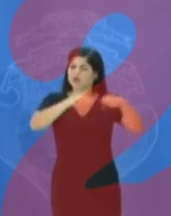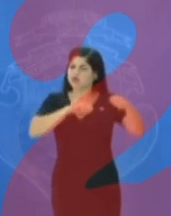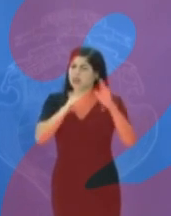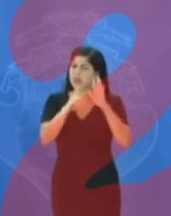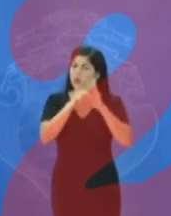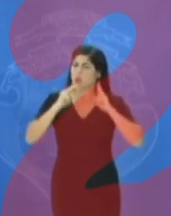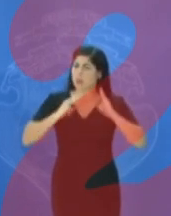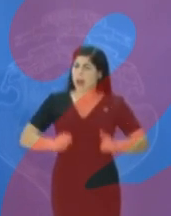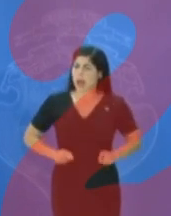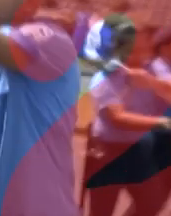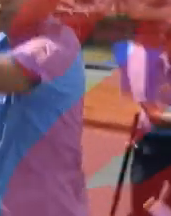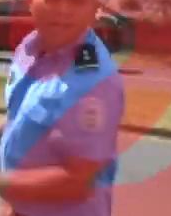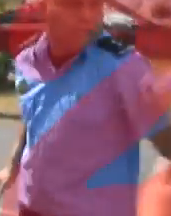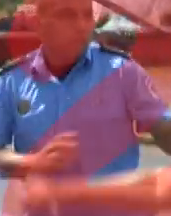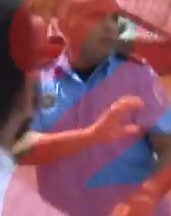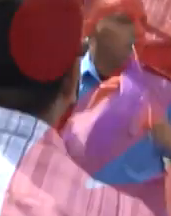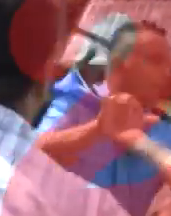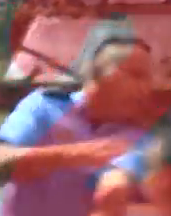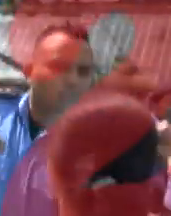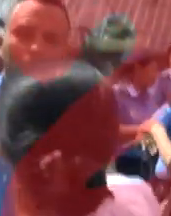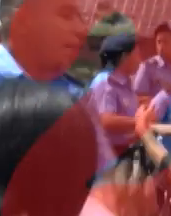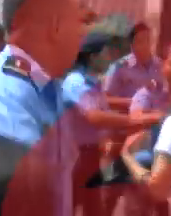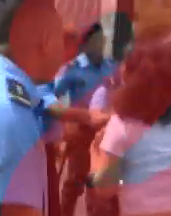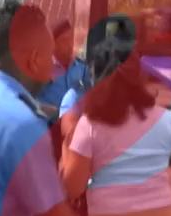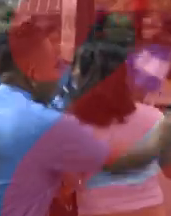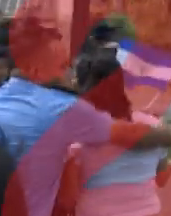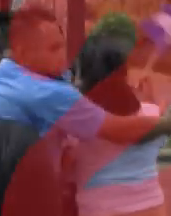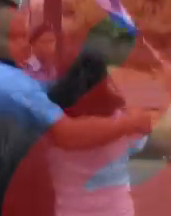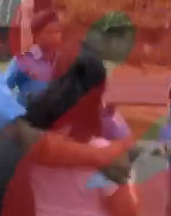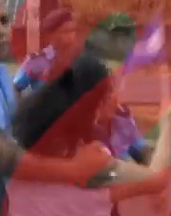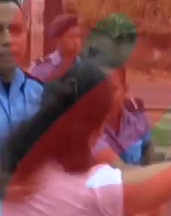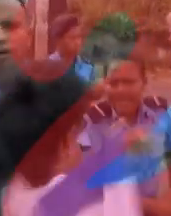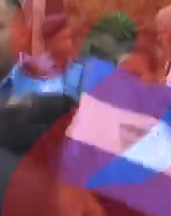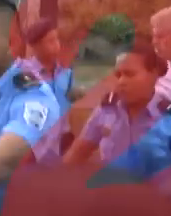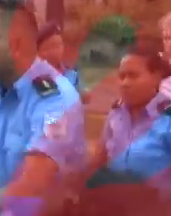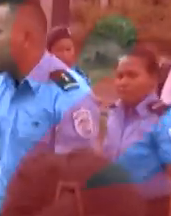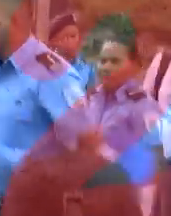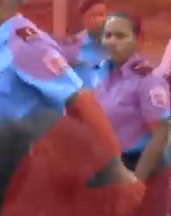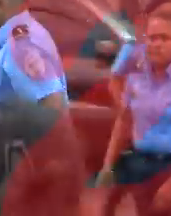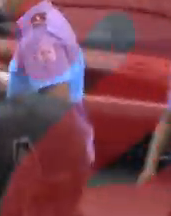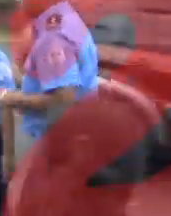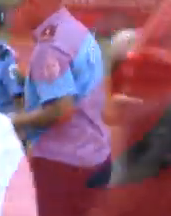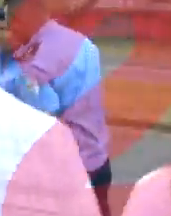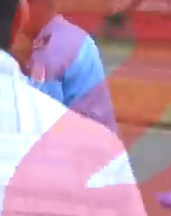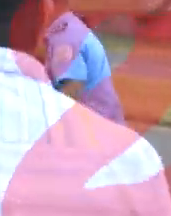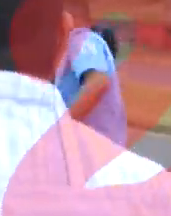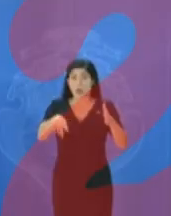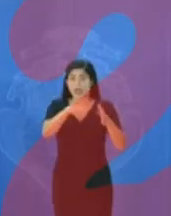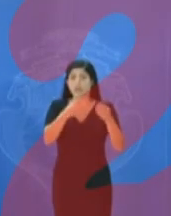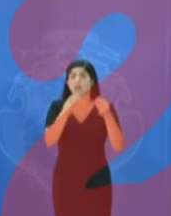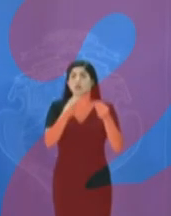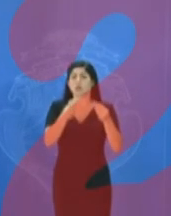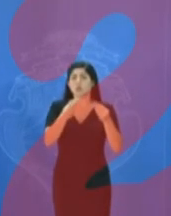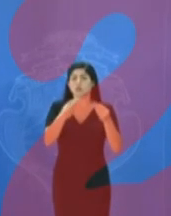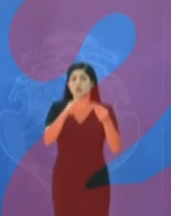sino de la libertad de prensa, la libertad de reunión de los ciudadanos nicaragüenses, muchos que han tenido